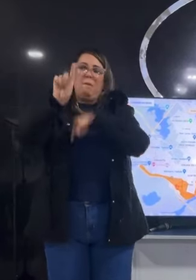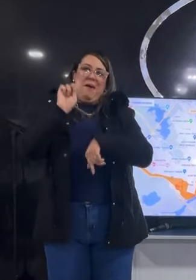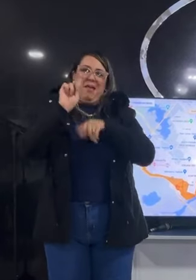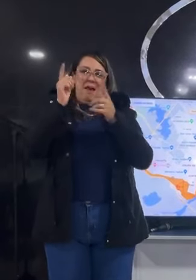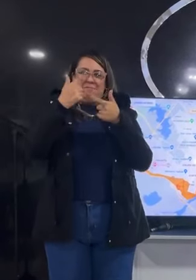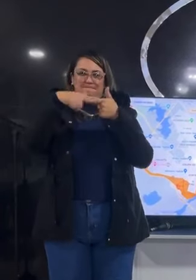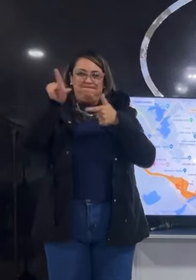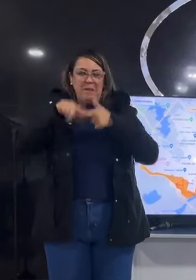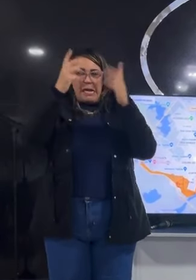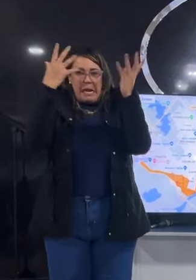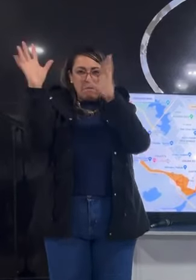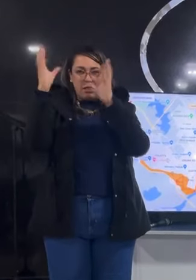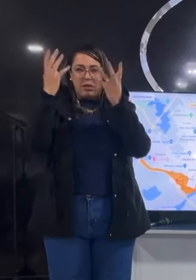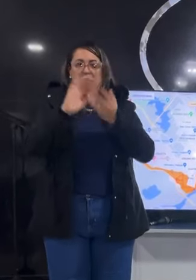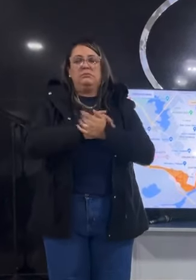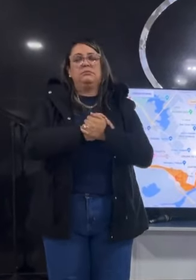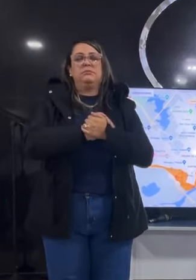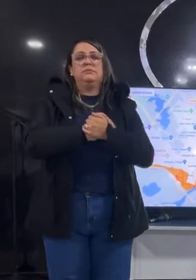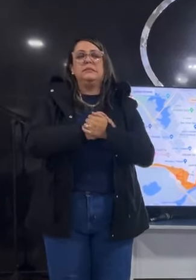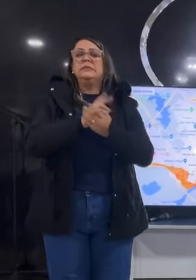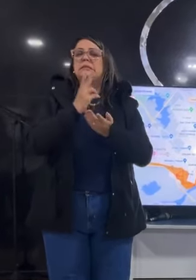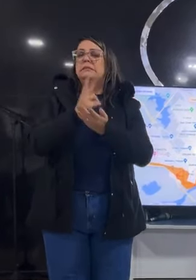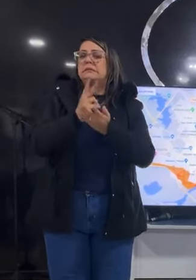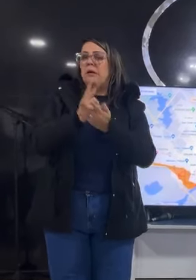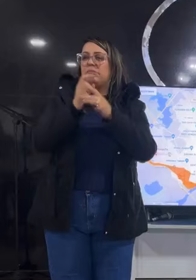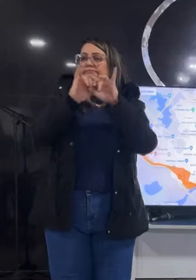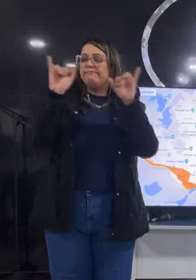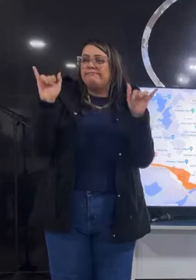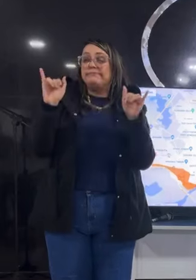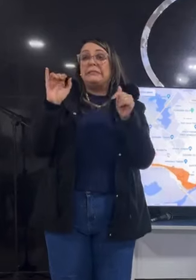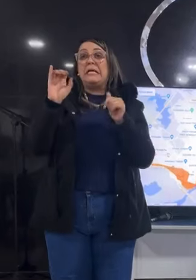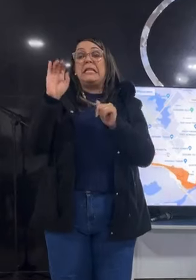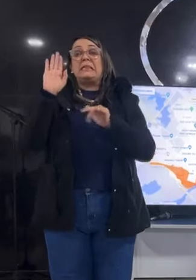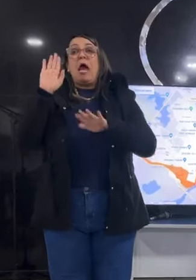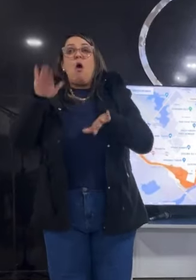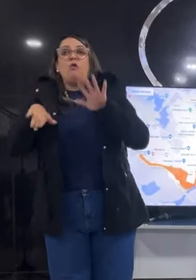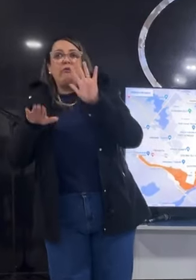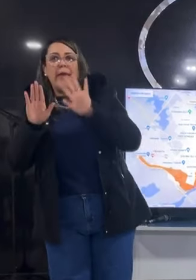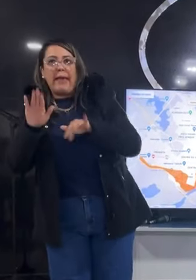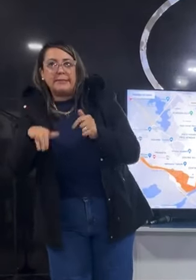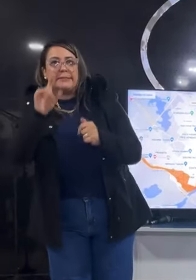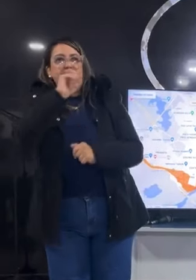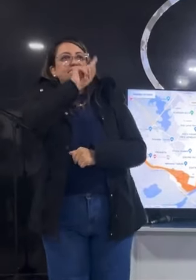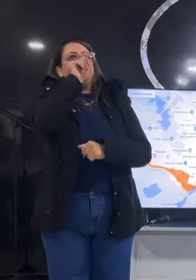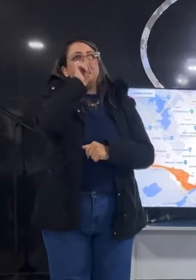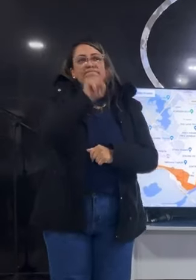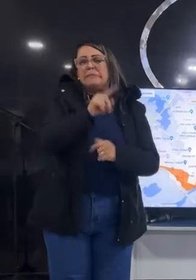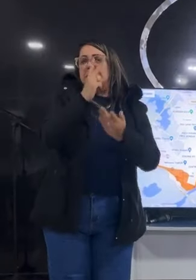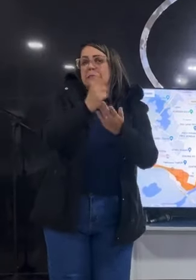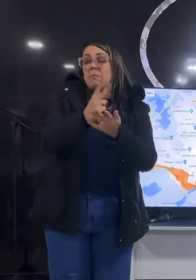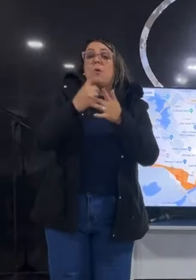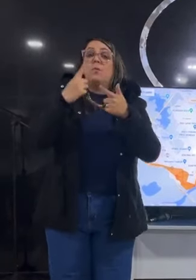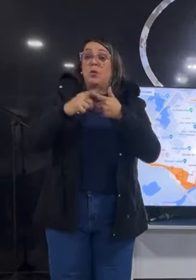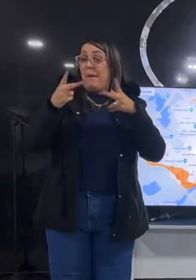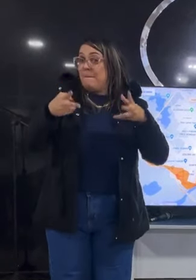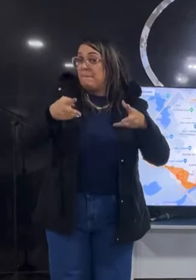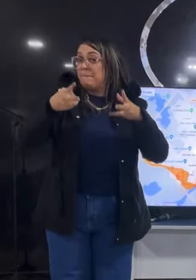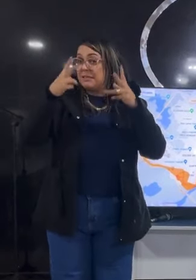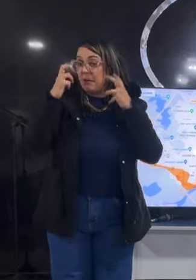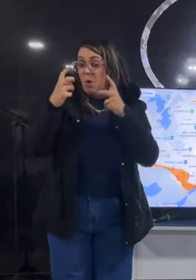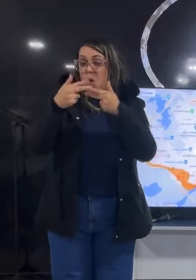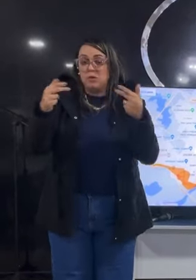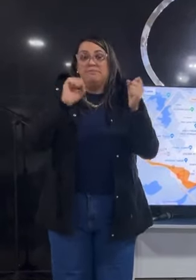climática eh a gente diz sempre Quem sabe né talvez porque a gente já percebeu o quanto